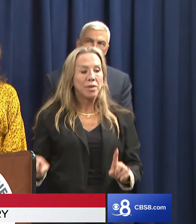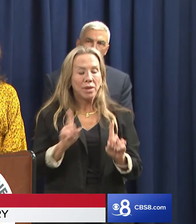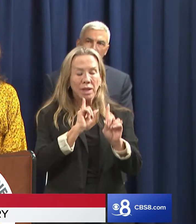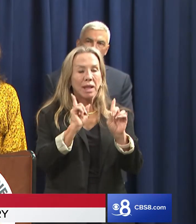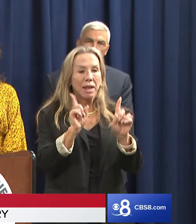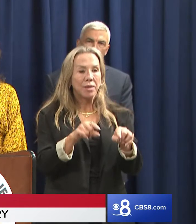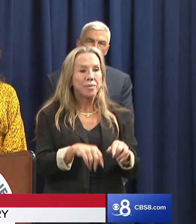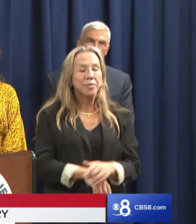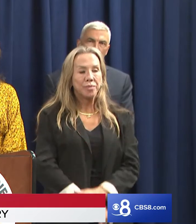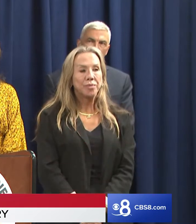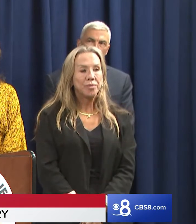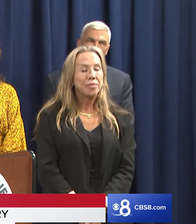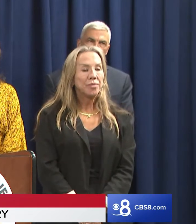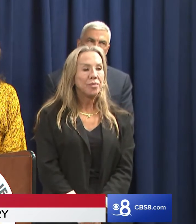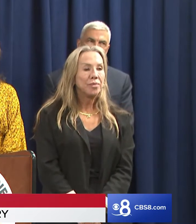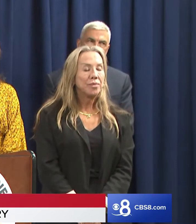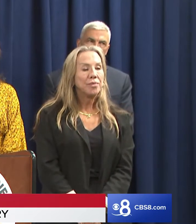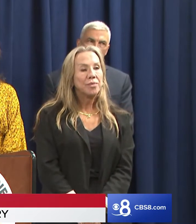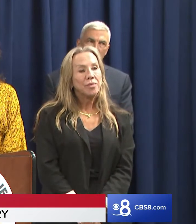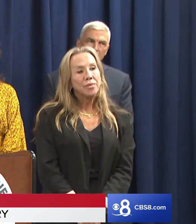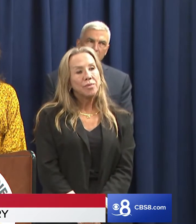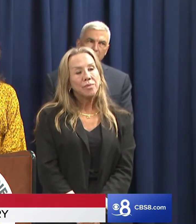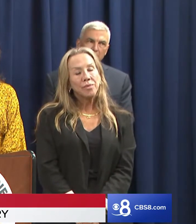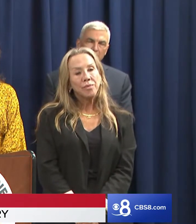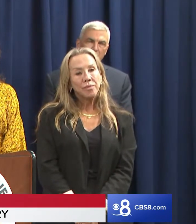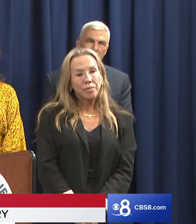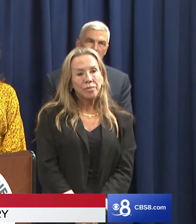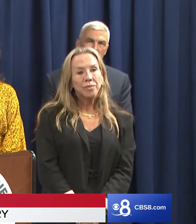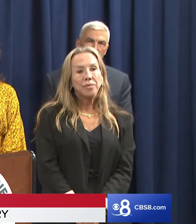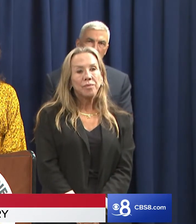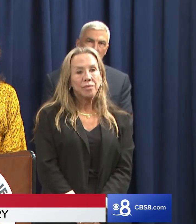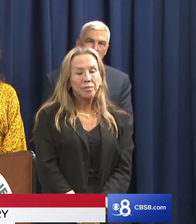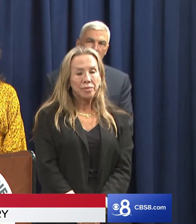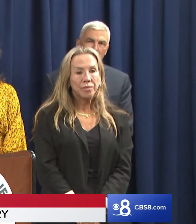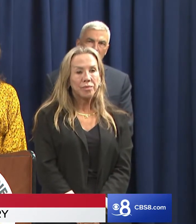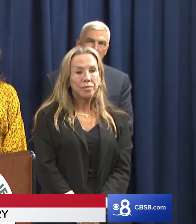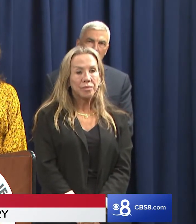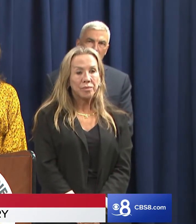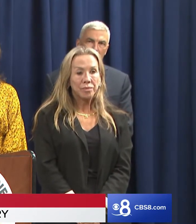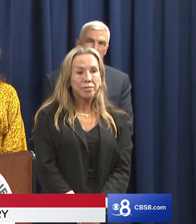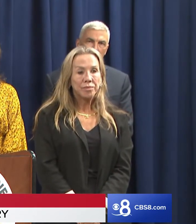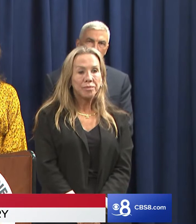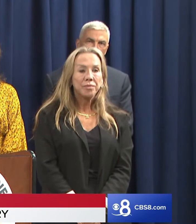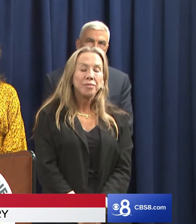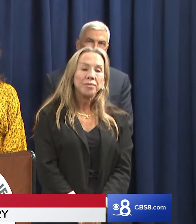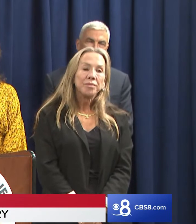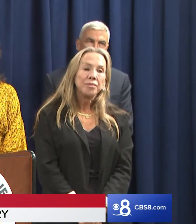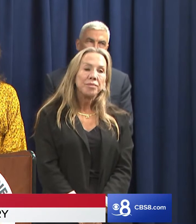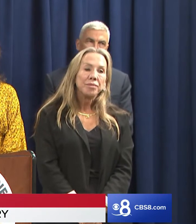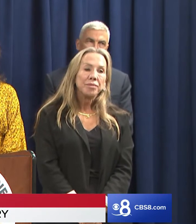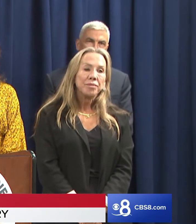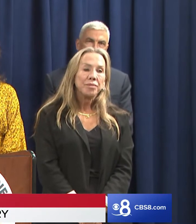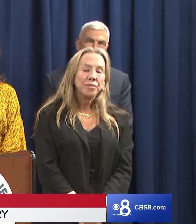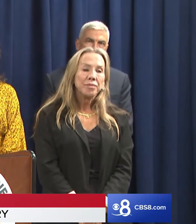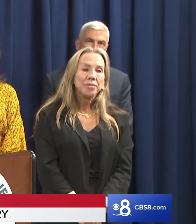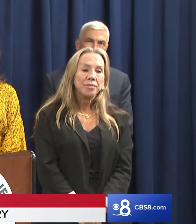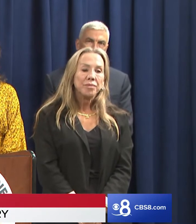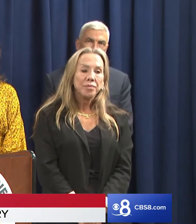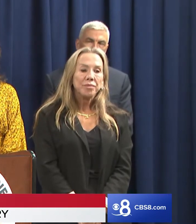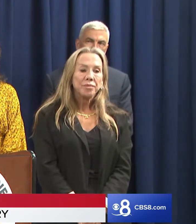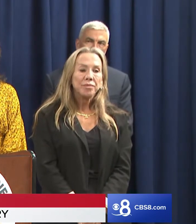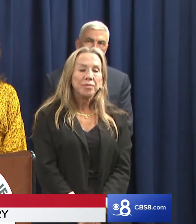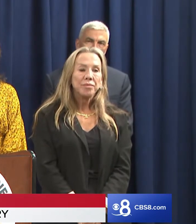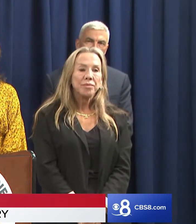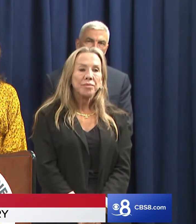que ellos están trabajando directamente con el condado, ¿verdad? Primeramente vamos a pedirles que ellos llenen